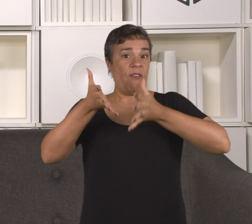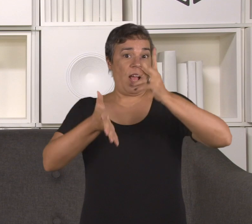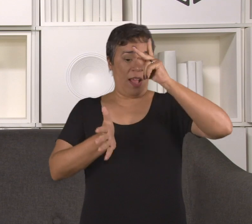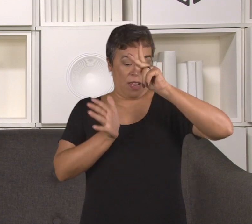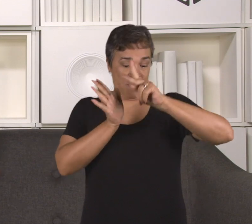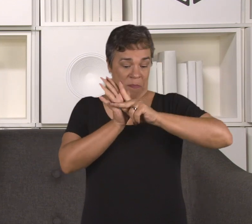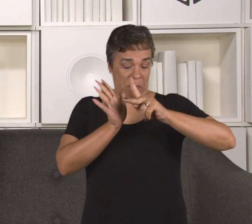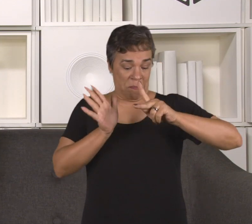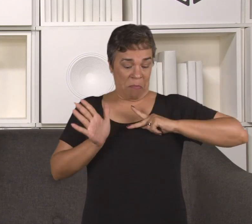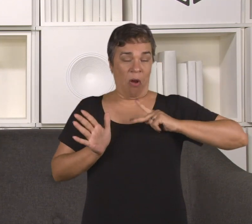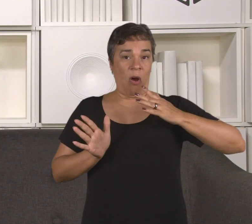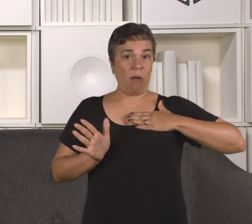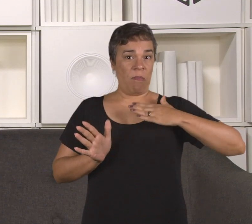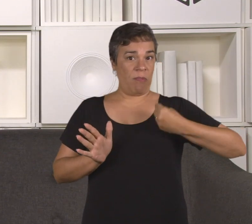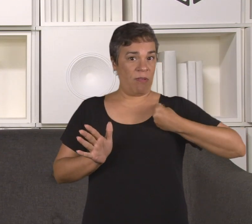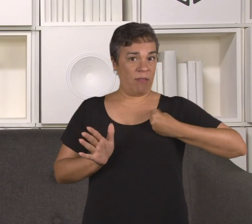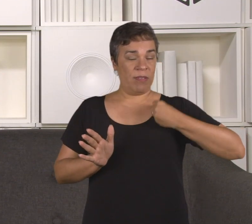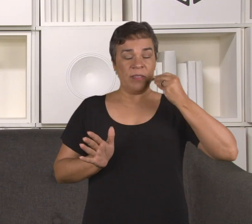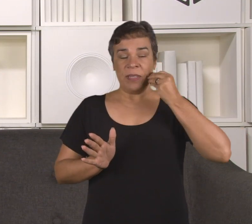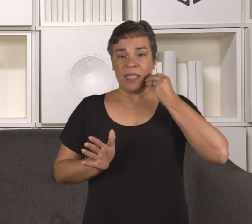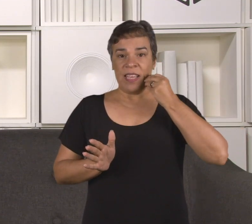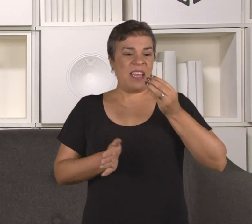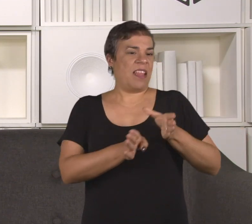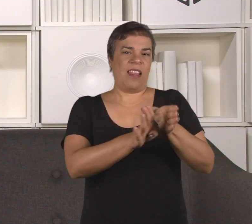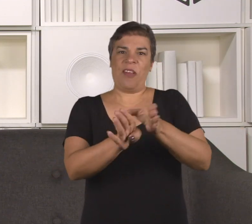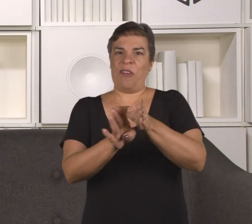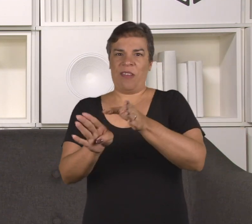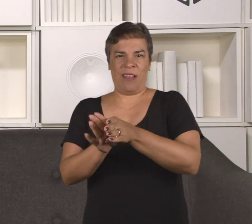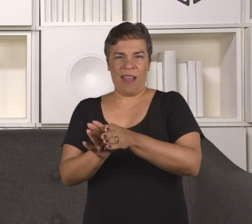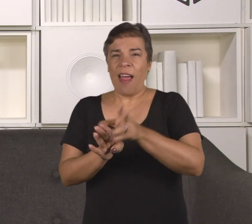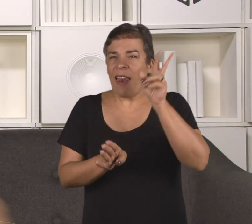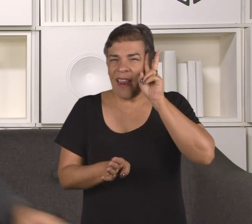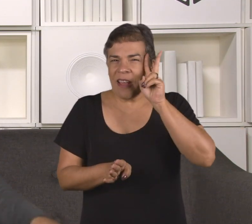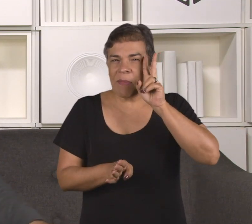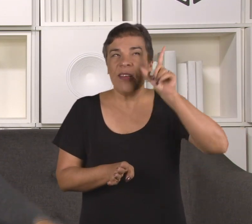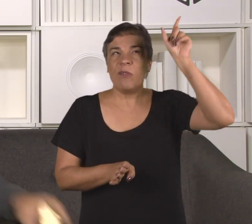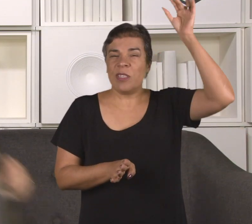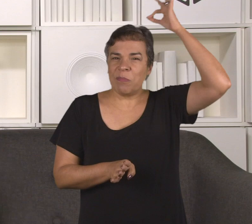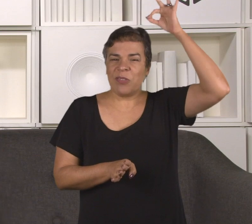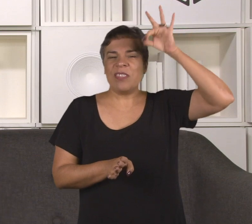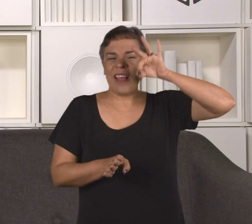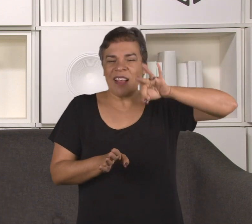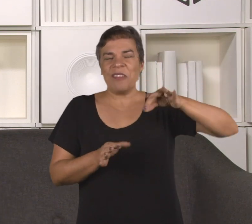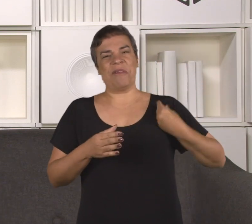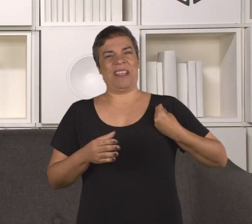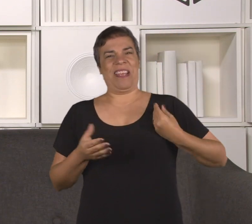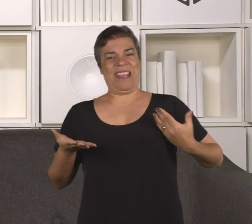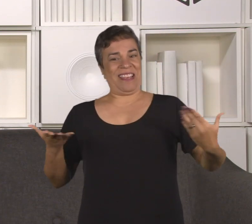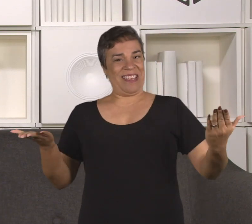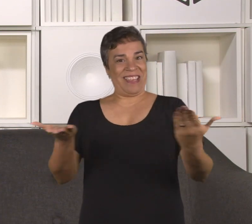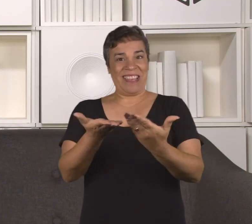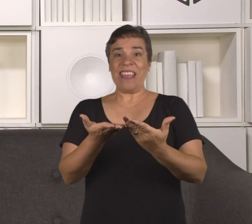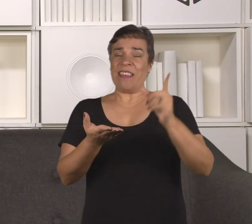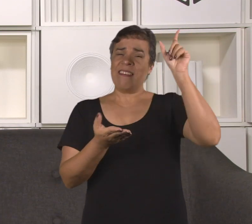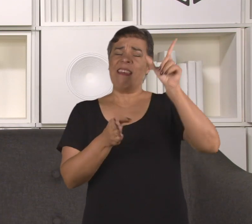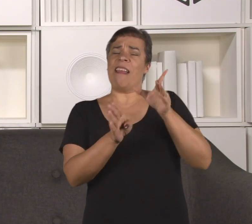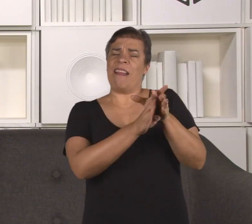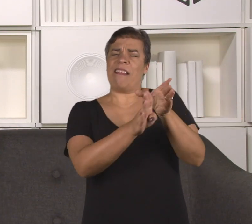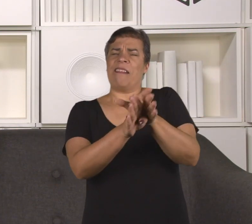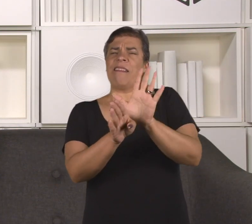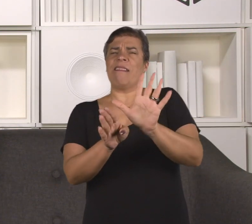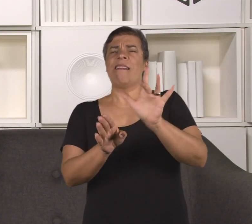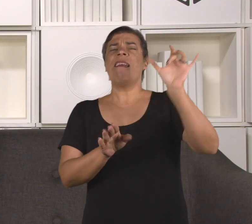ele tem que fazer. Lembre, a gente está numa roda de conversa na presença de Jesus, ao redor do Evangelho, sob